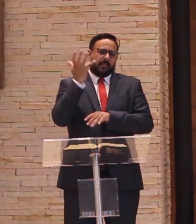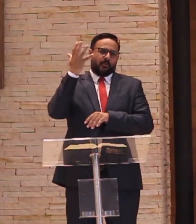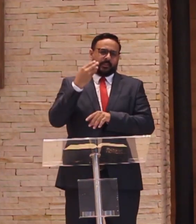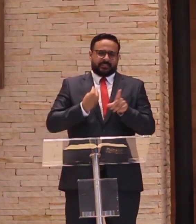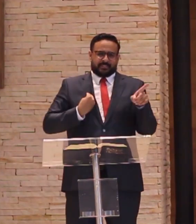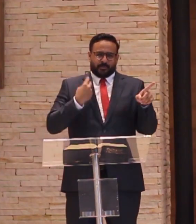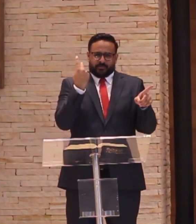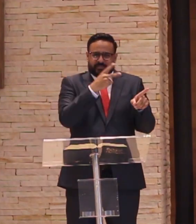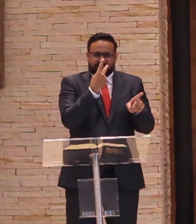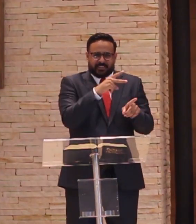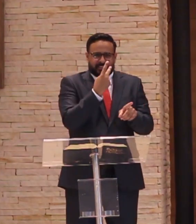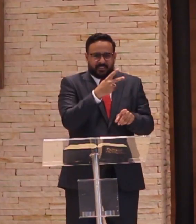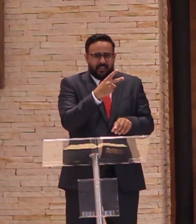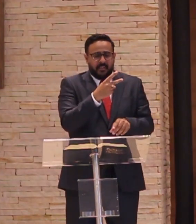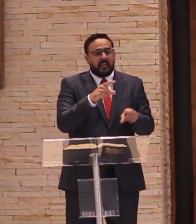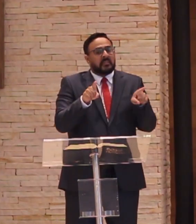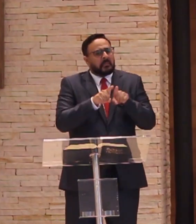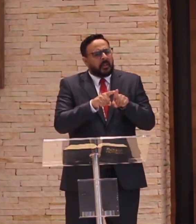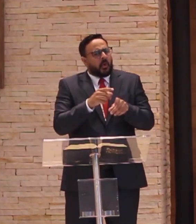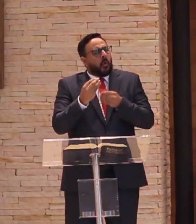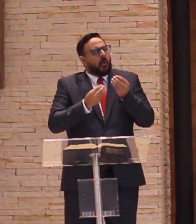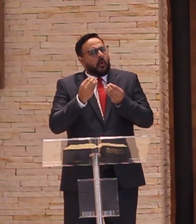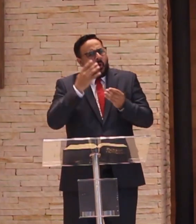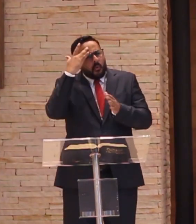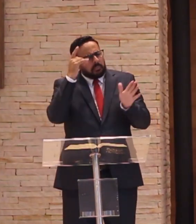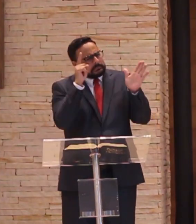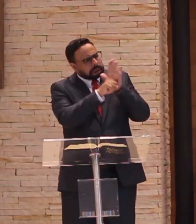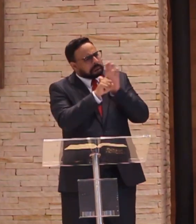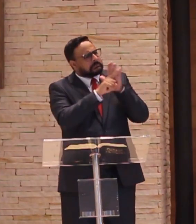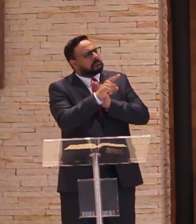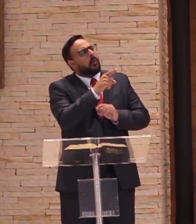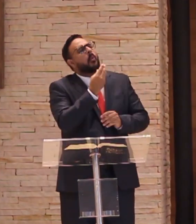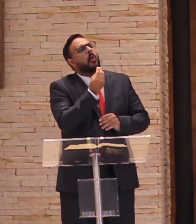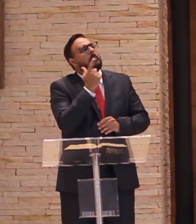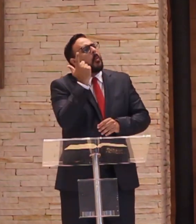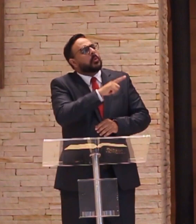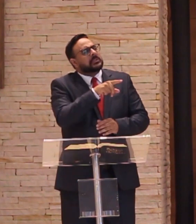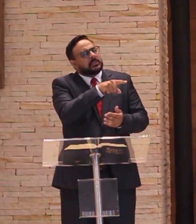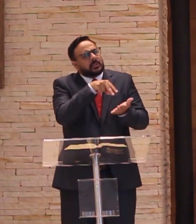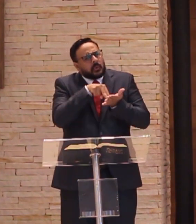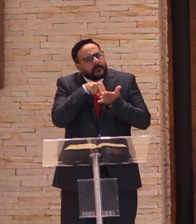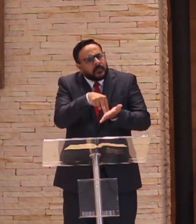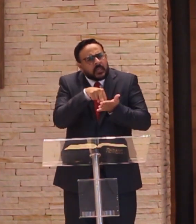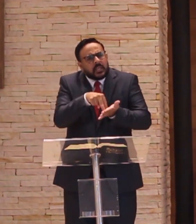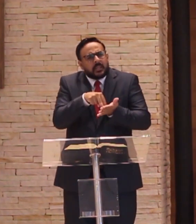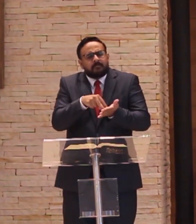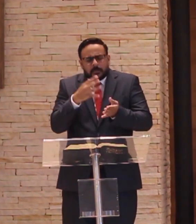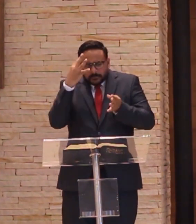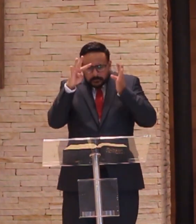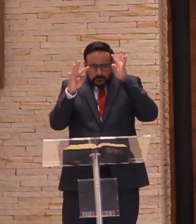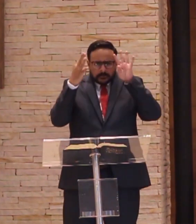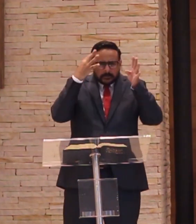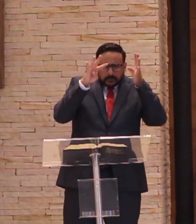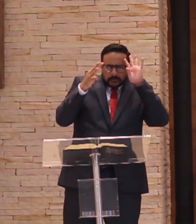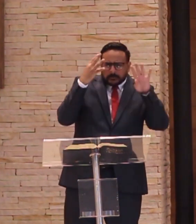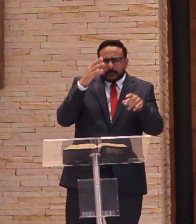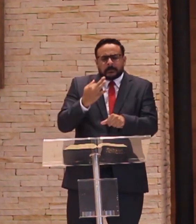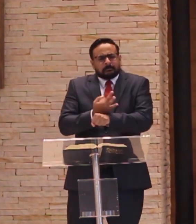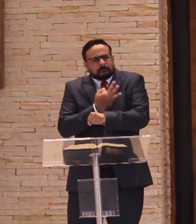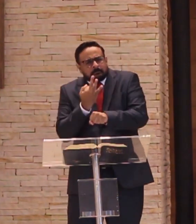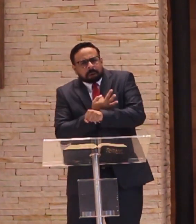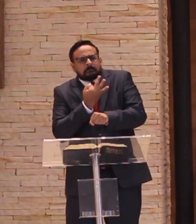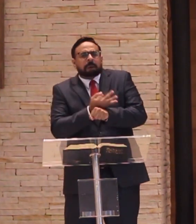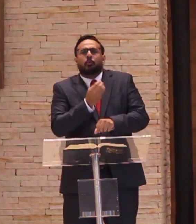escreveu um livro sobre a história da vida dela e tudo o que havia acontecido naqueles momentos em que ela estava na guerra.